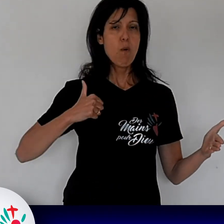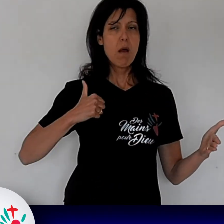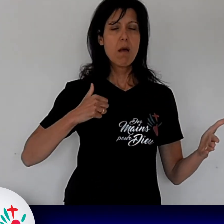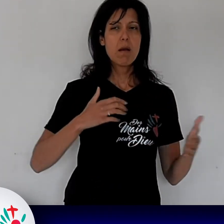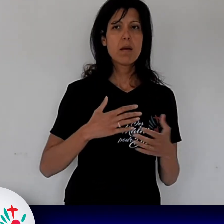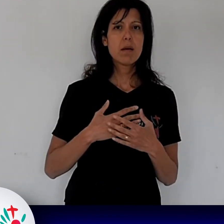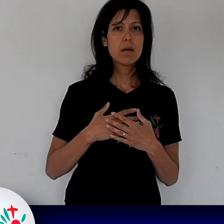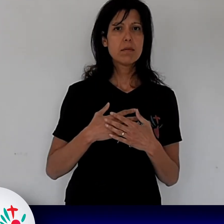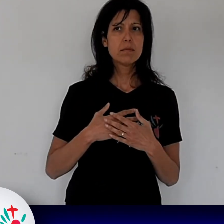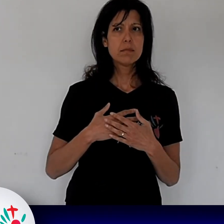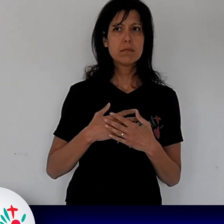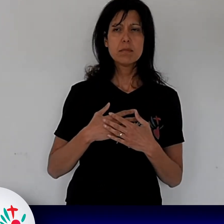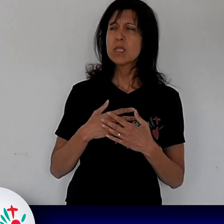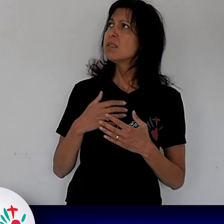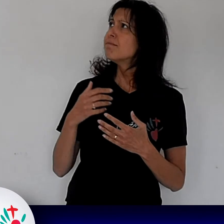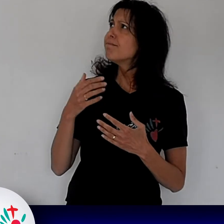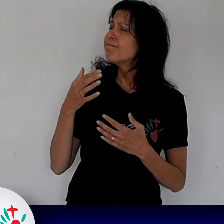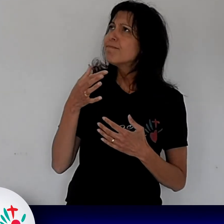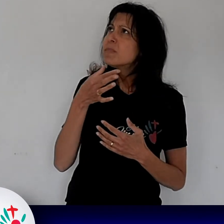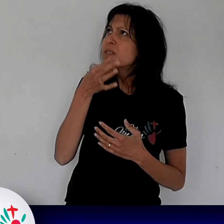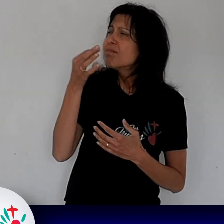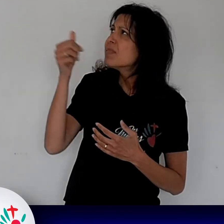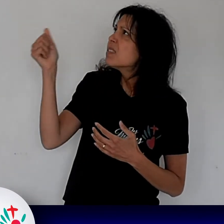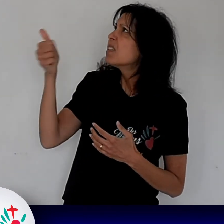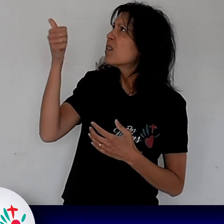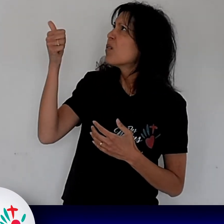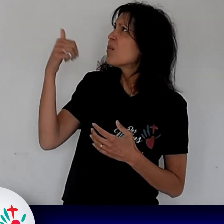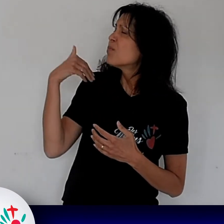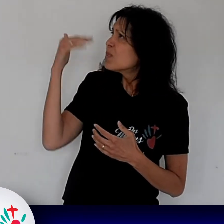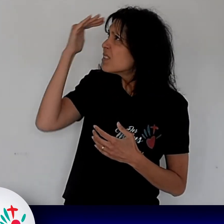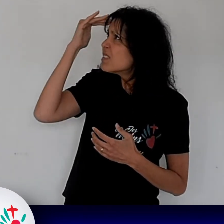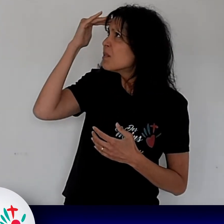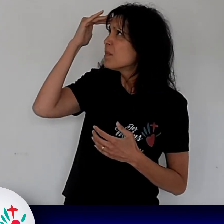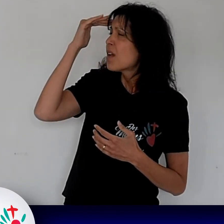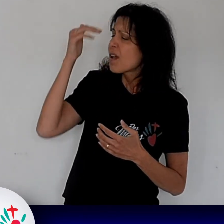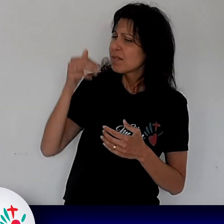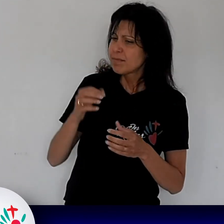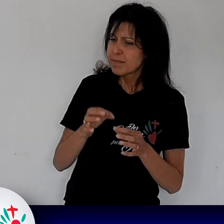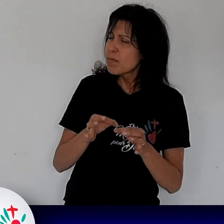ces afflictions sont pour un temps et non éternelles.